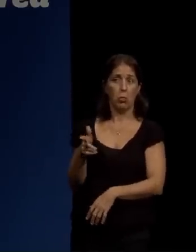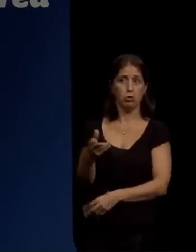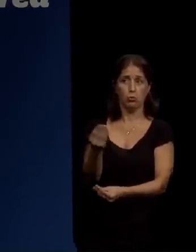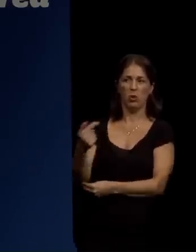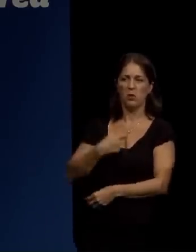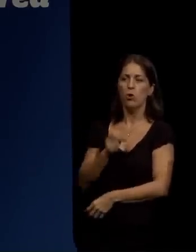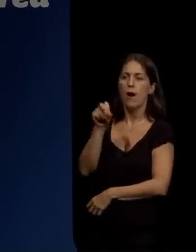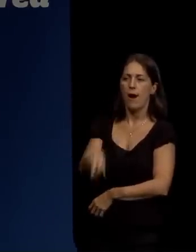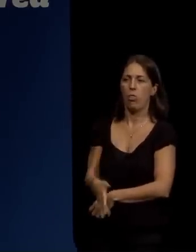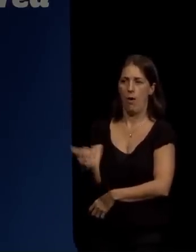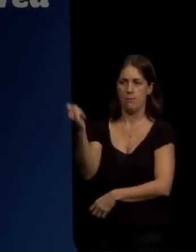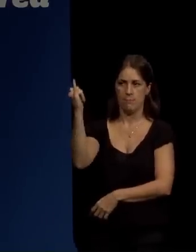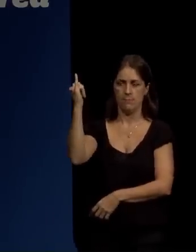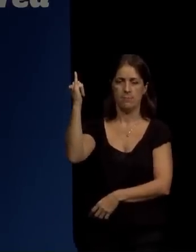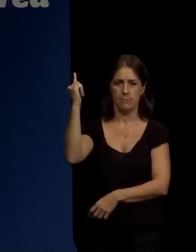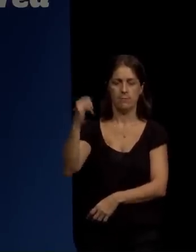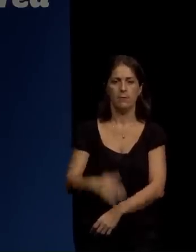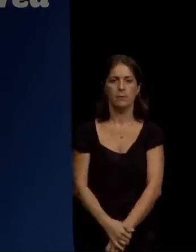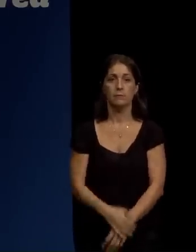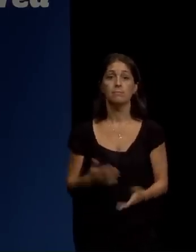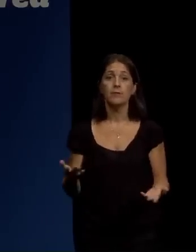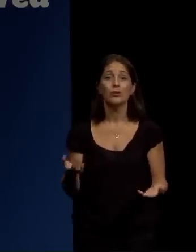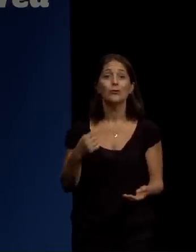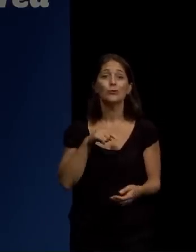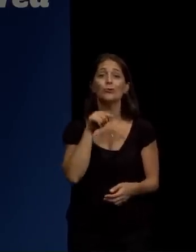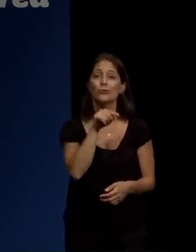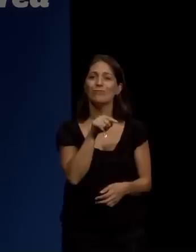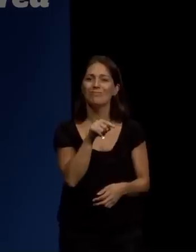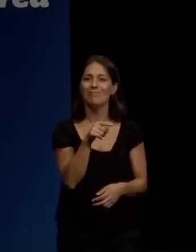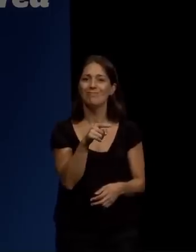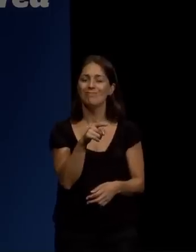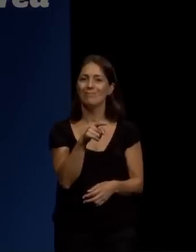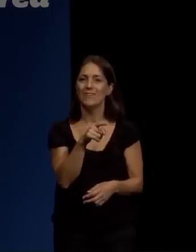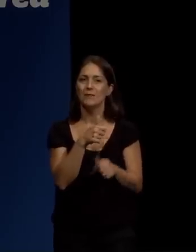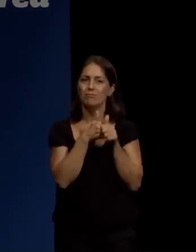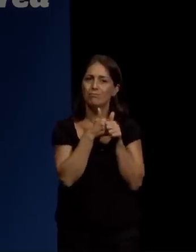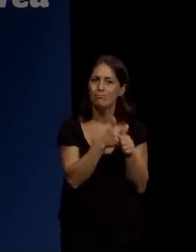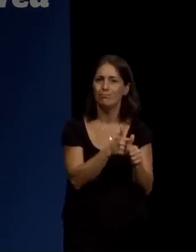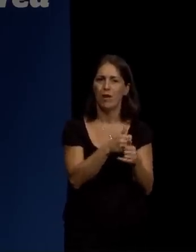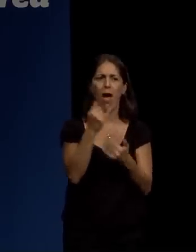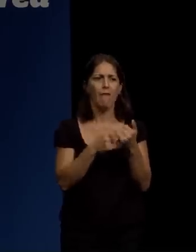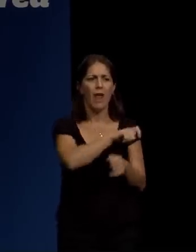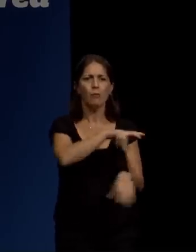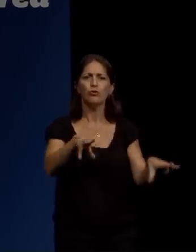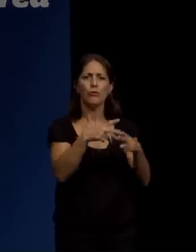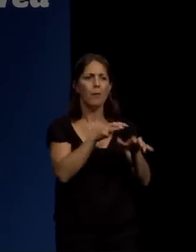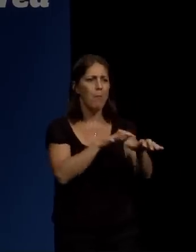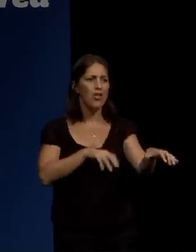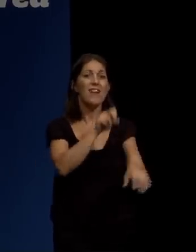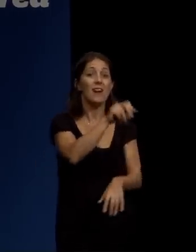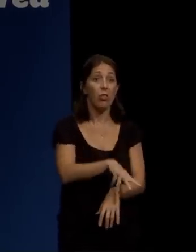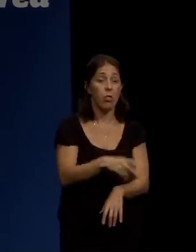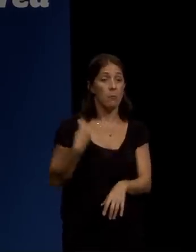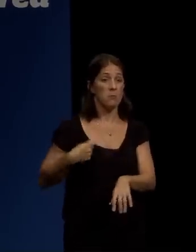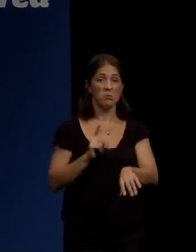pero eu teñolle razón. E iso que nos non podemos aturar. Saber que a maioría social ten razón mentras eles